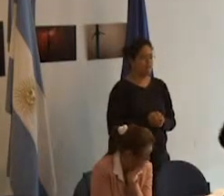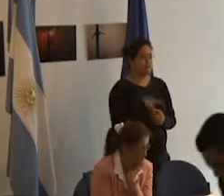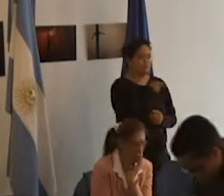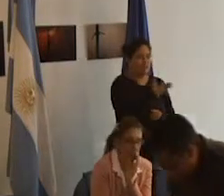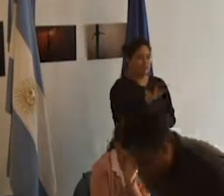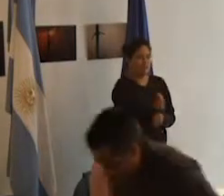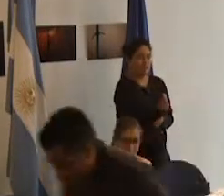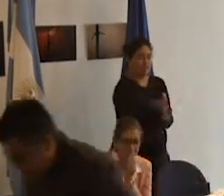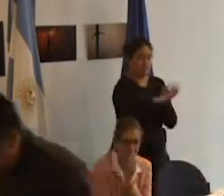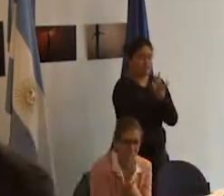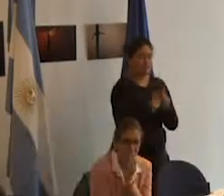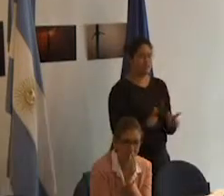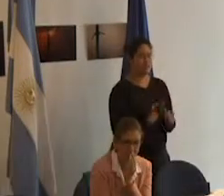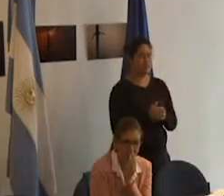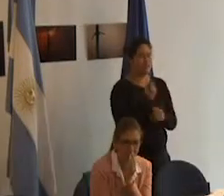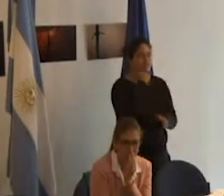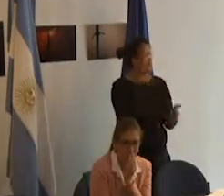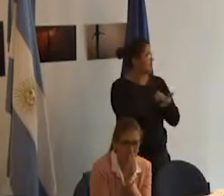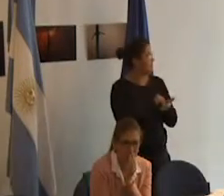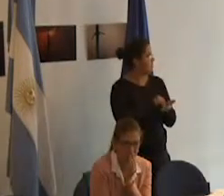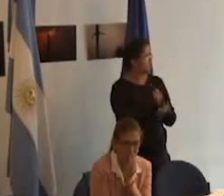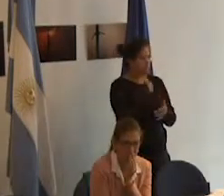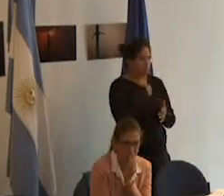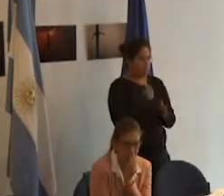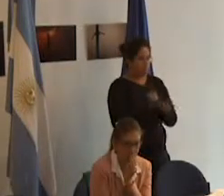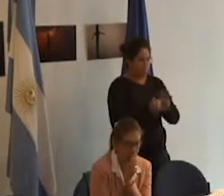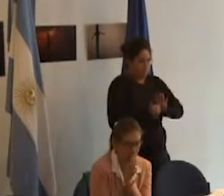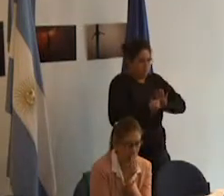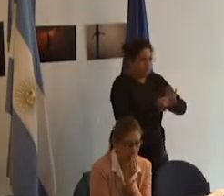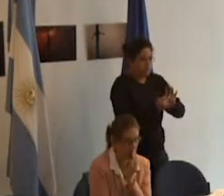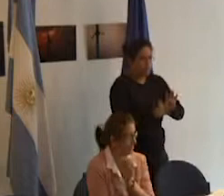Un grupo de estudiantes que, por ejemplo,